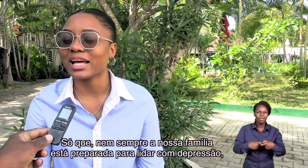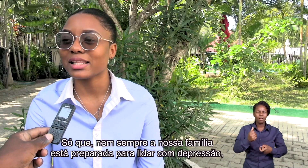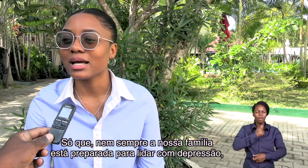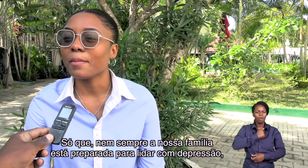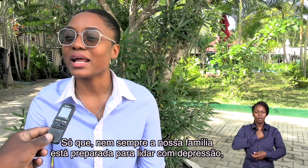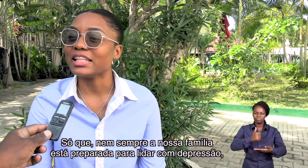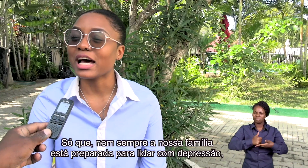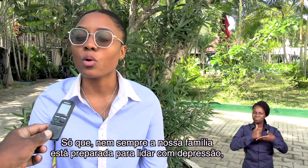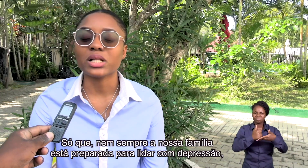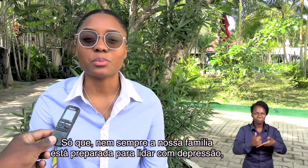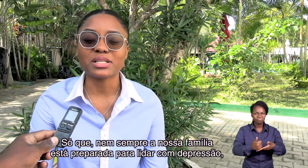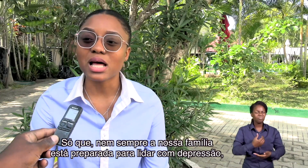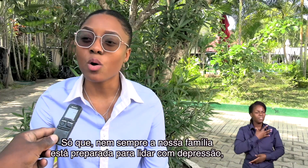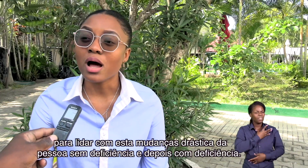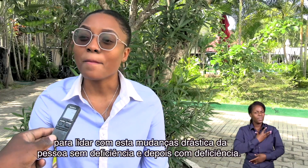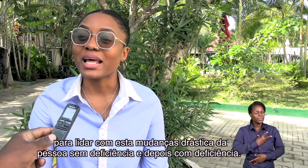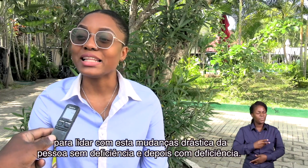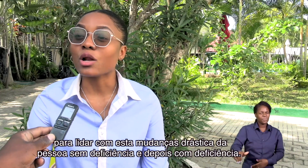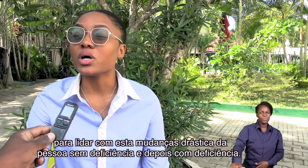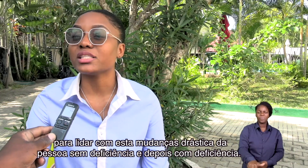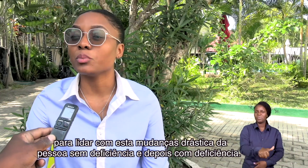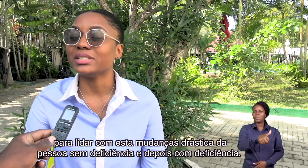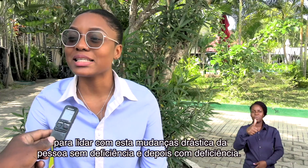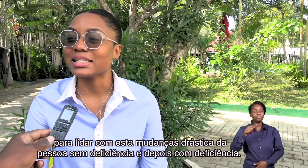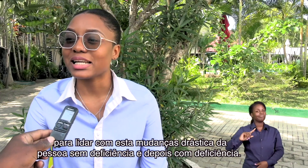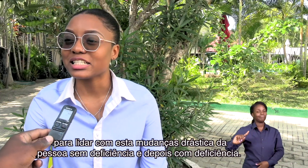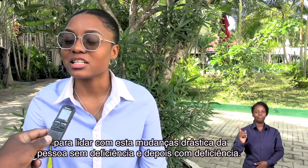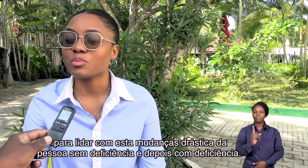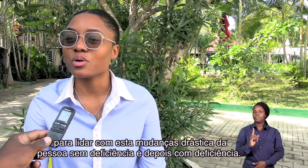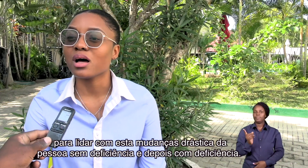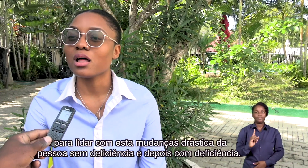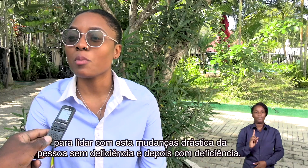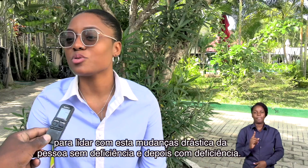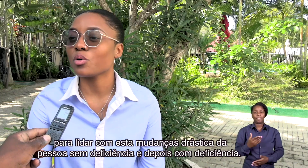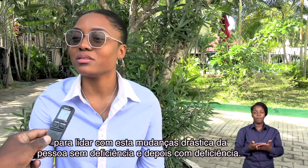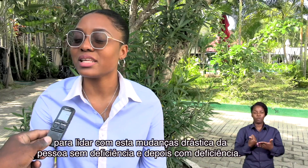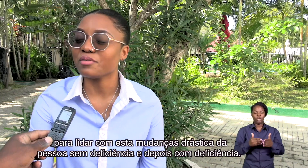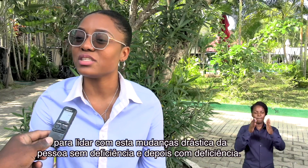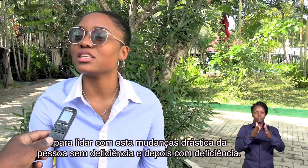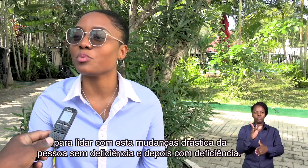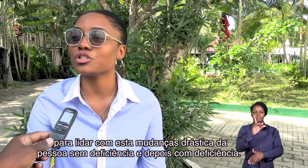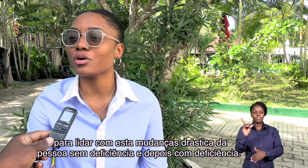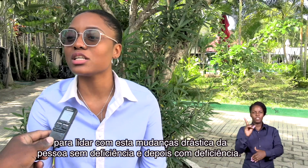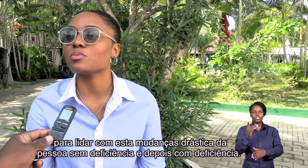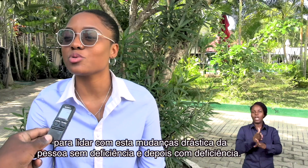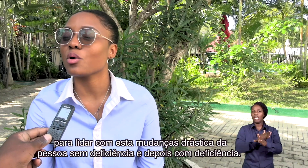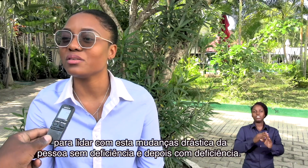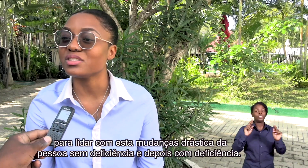preparada para lidar com a depressão, para lidar com esta mudança drástica da pessoa. É uma pessoa sem deficiência, depois torna-se uma pessoa com